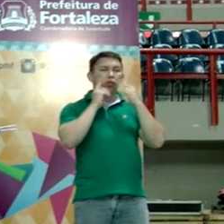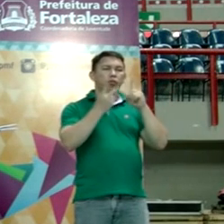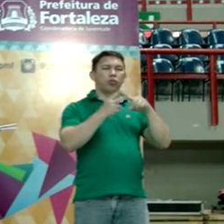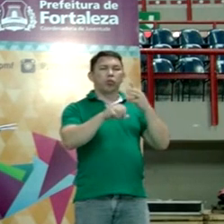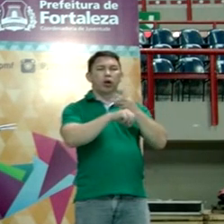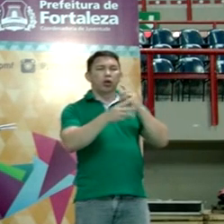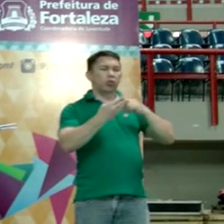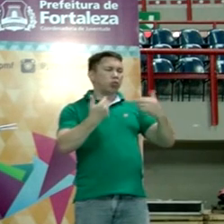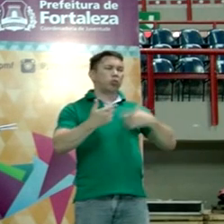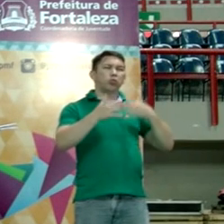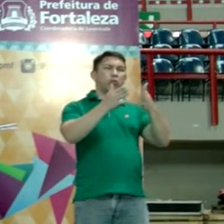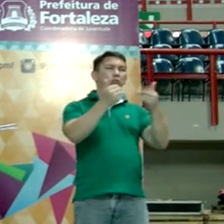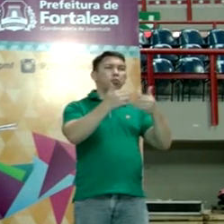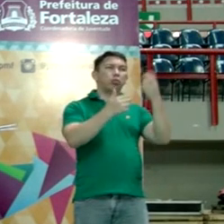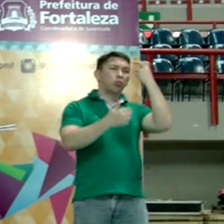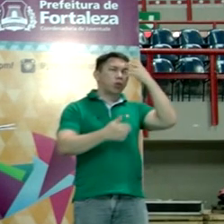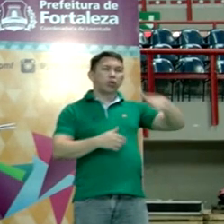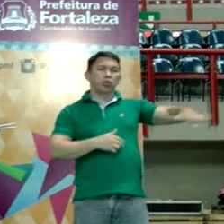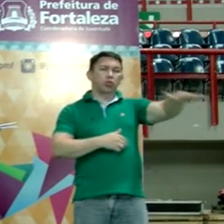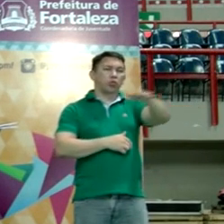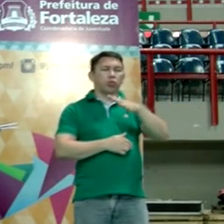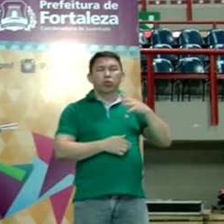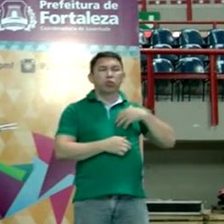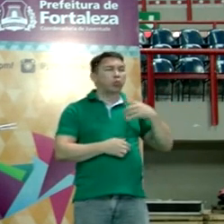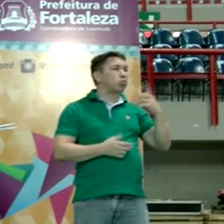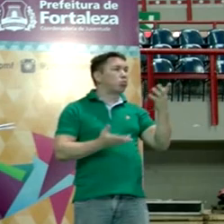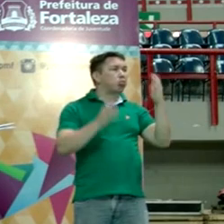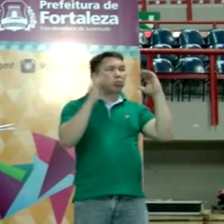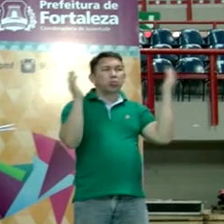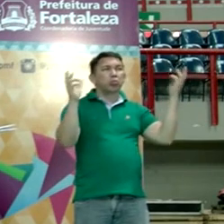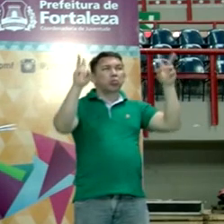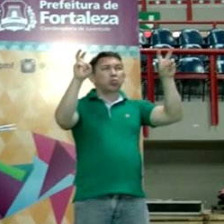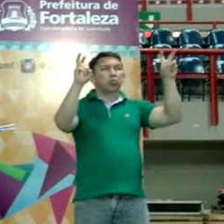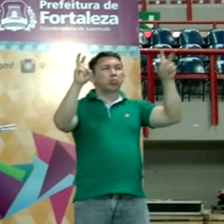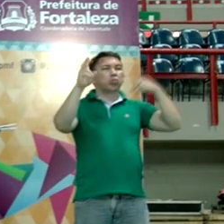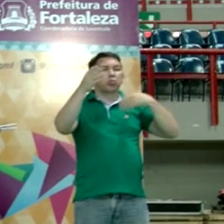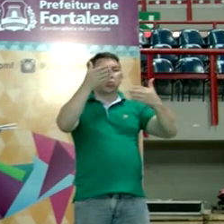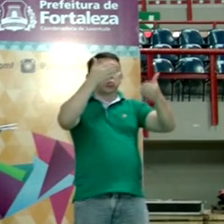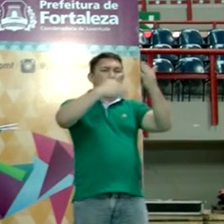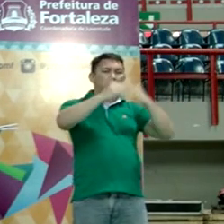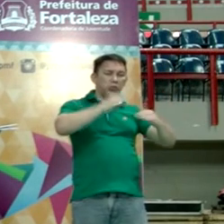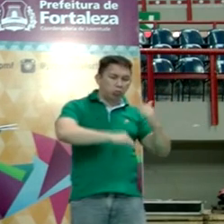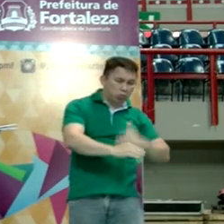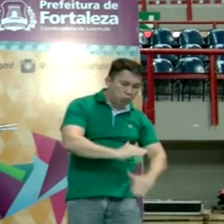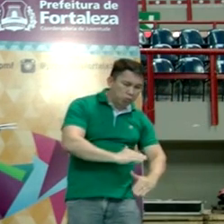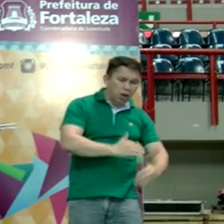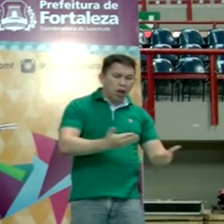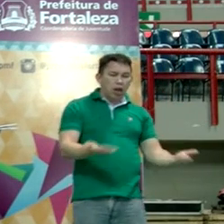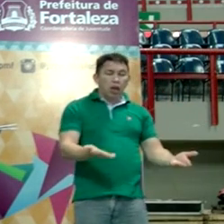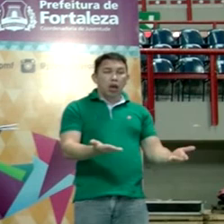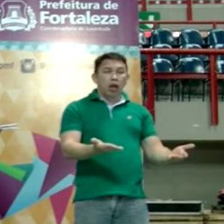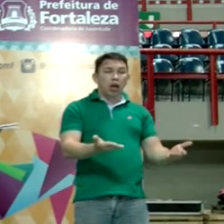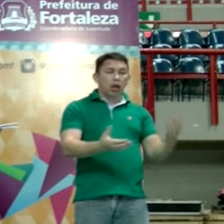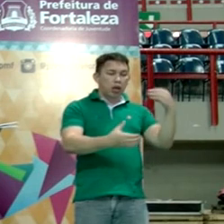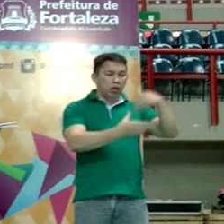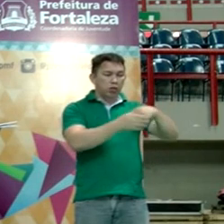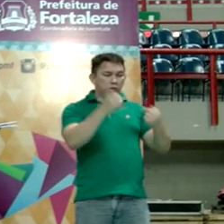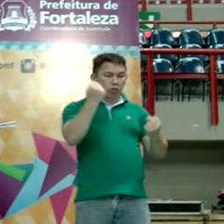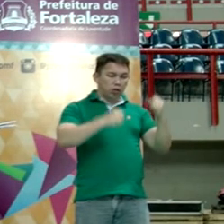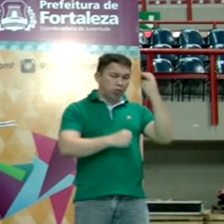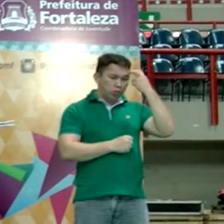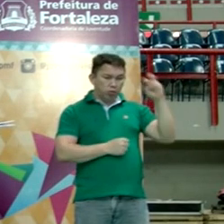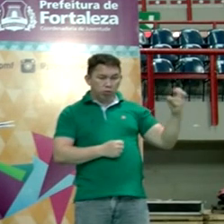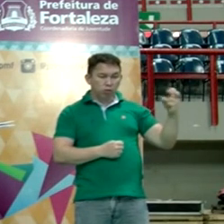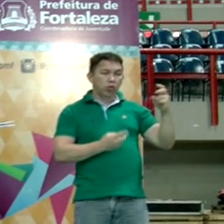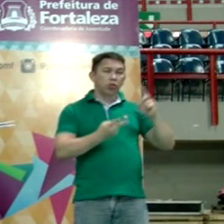memorização e com forte apelo à cultura de massa. A respeito do tema da regressão da audição na indústria